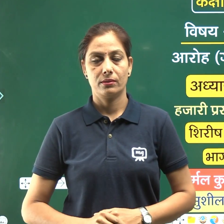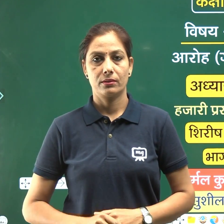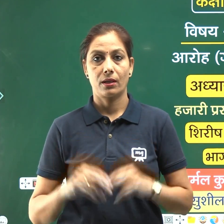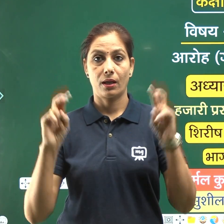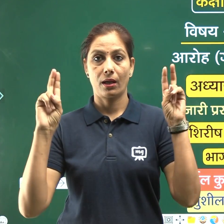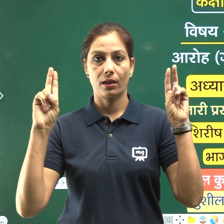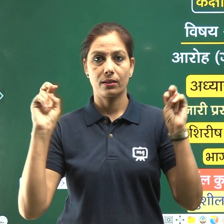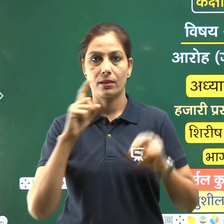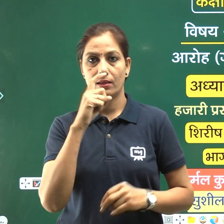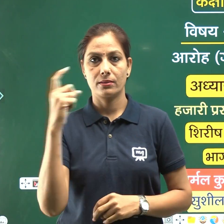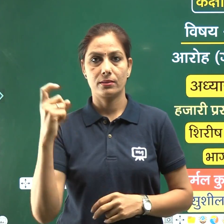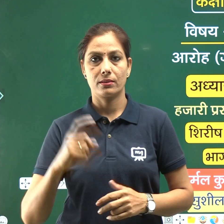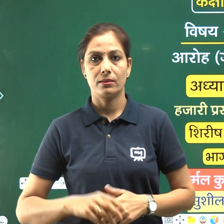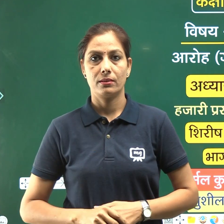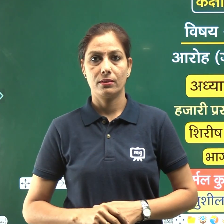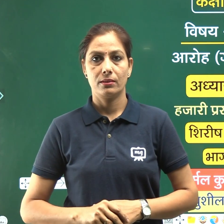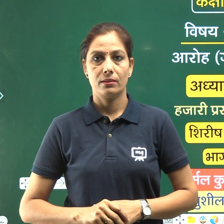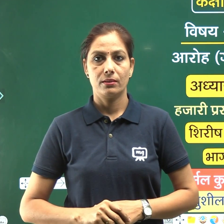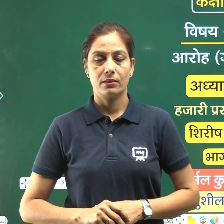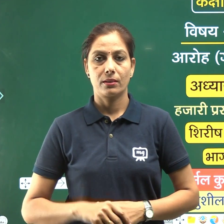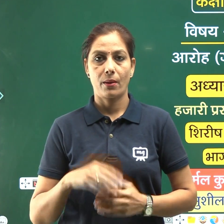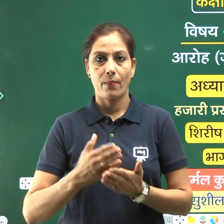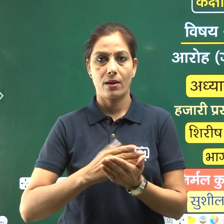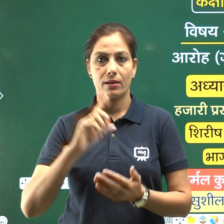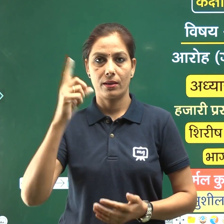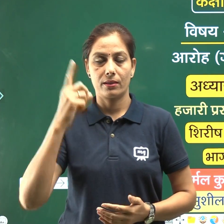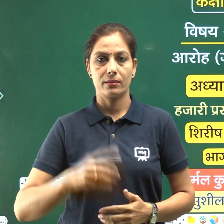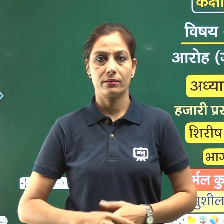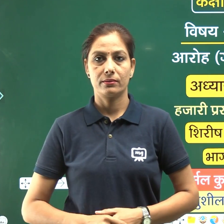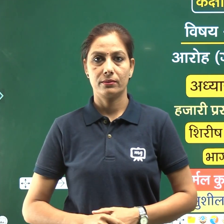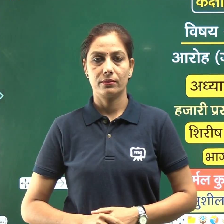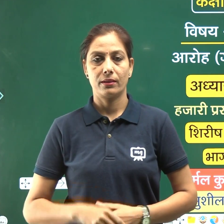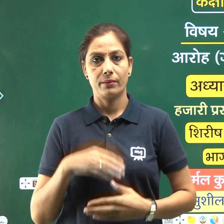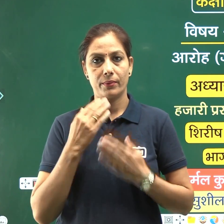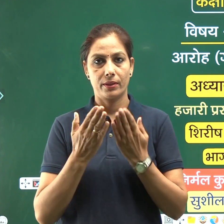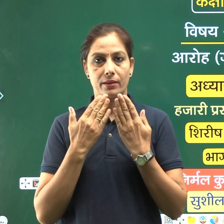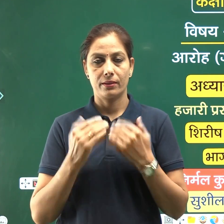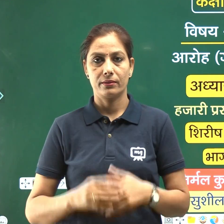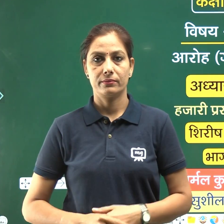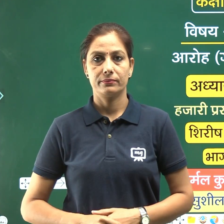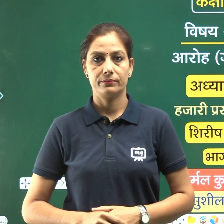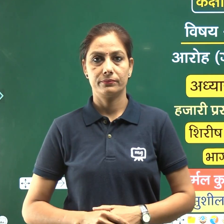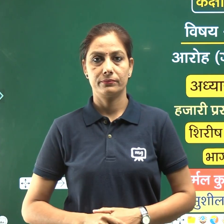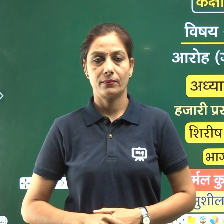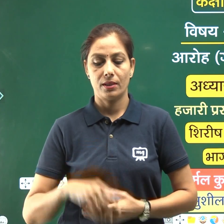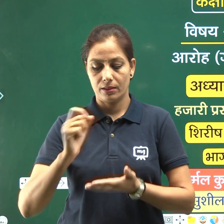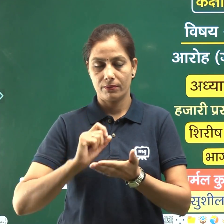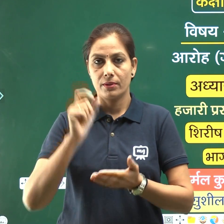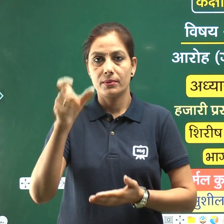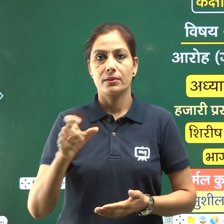अध्याय 17 का भाग 1 पढ़ेंगे। लेखक